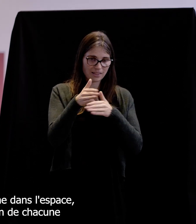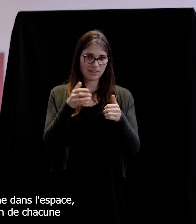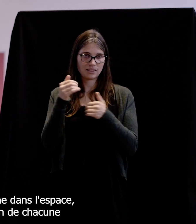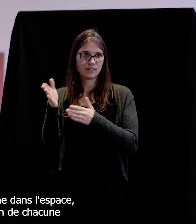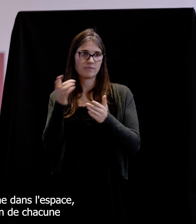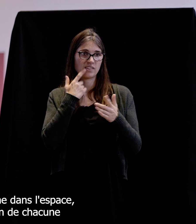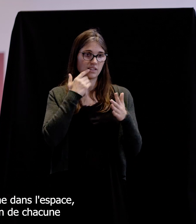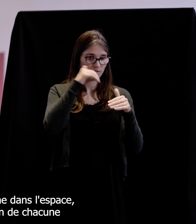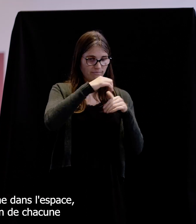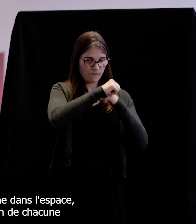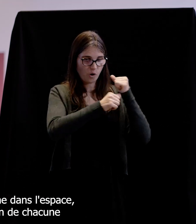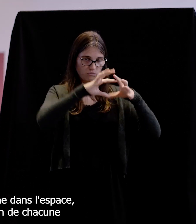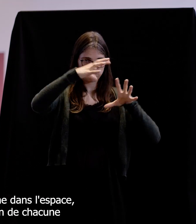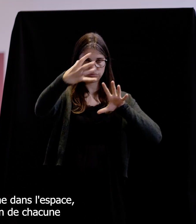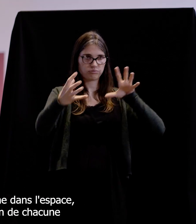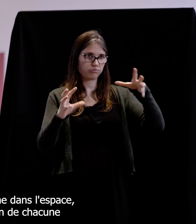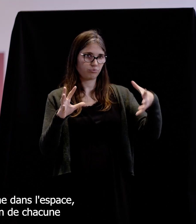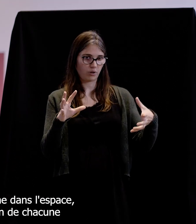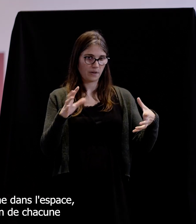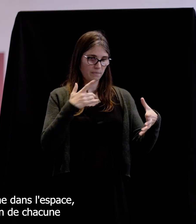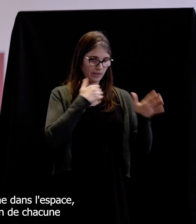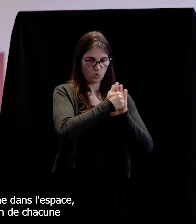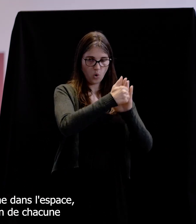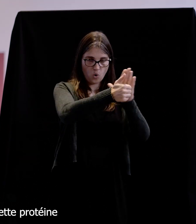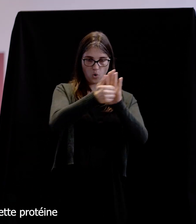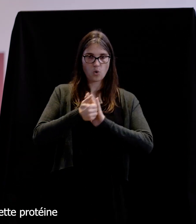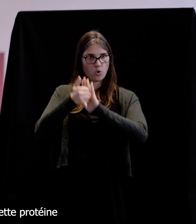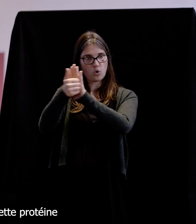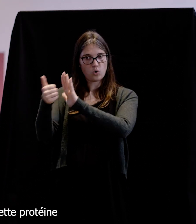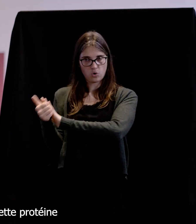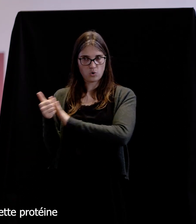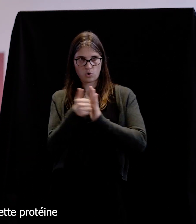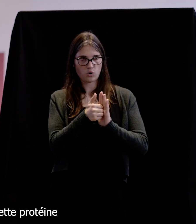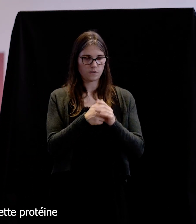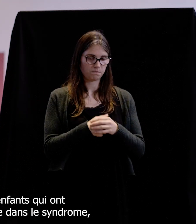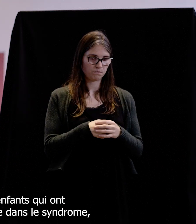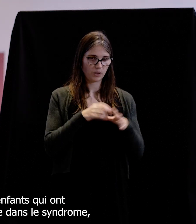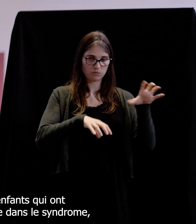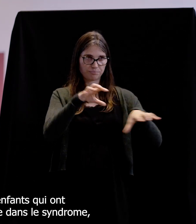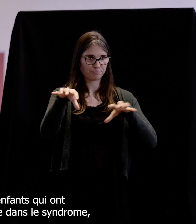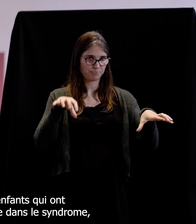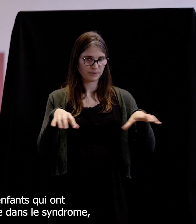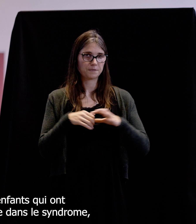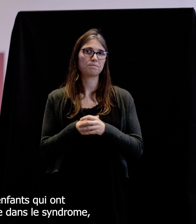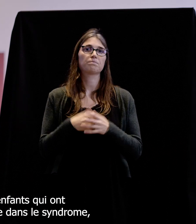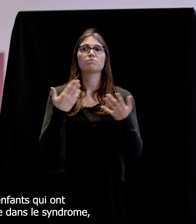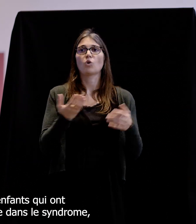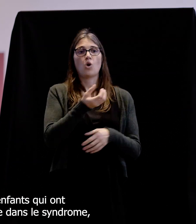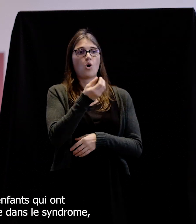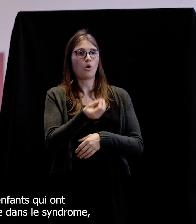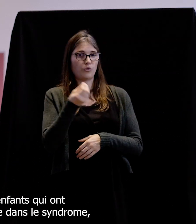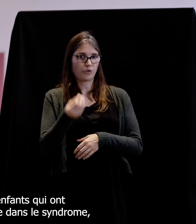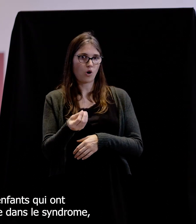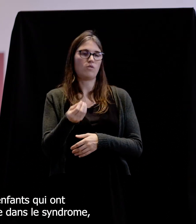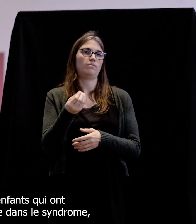une forme dans l'espace, avec une fonction de chacune des parties de cette protéine. Et donc, chez les enfants qui ont une